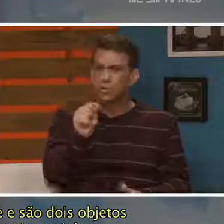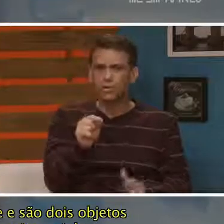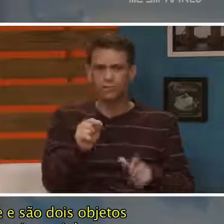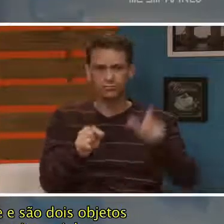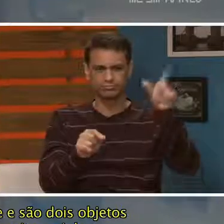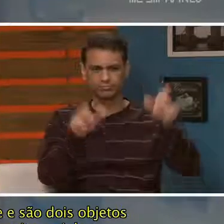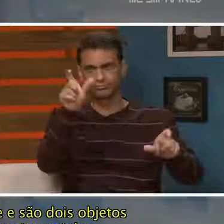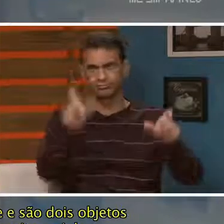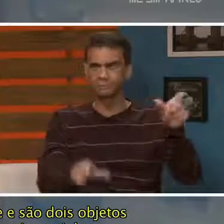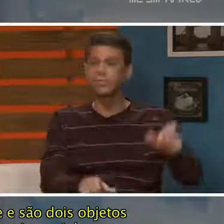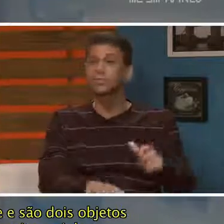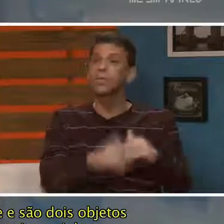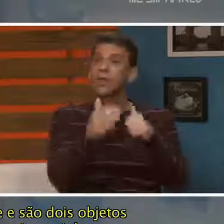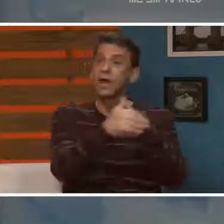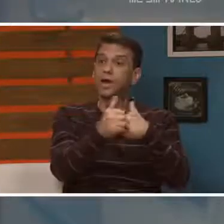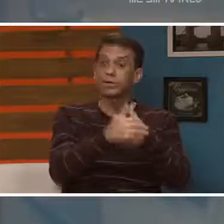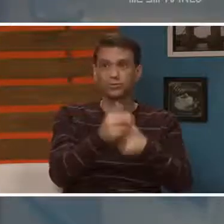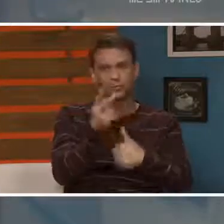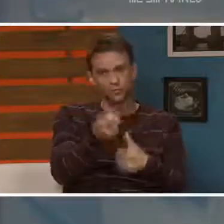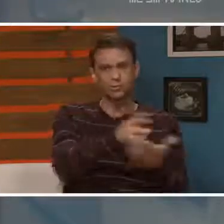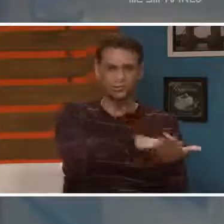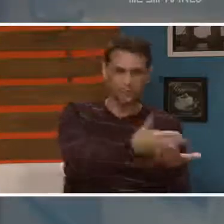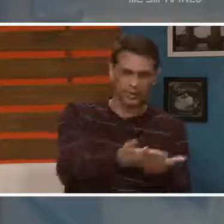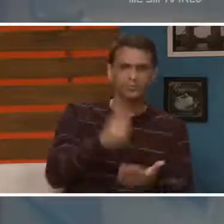objetos que eu tenho muito carinho.